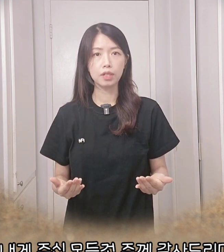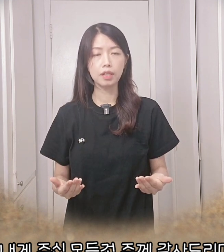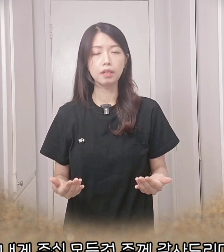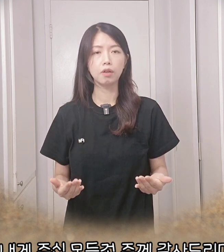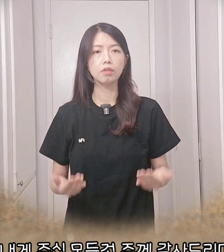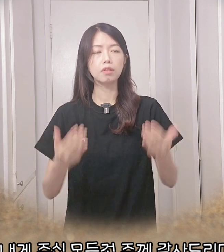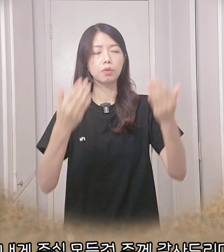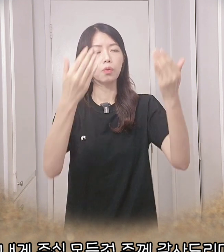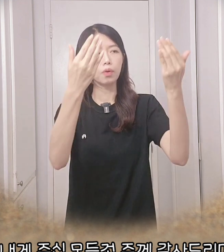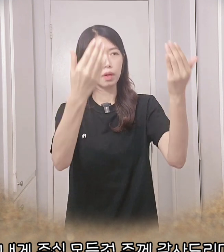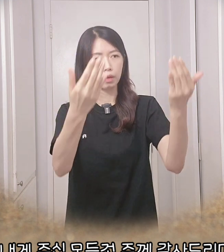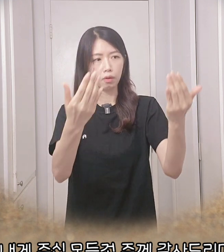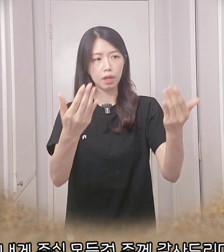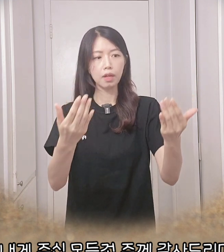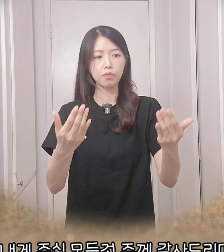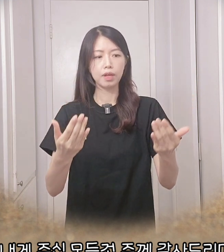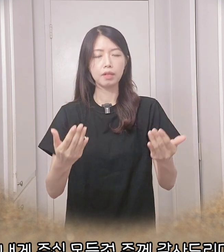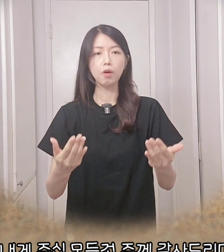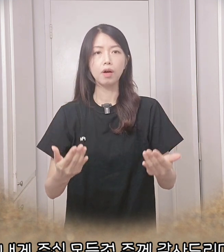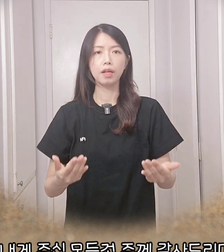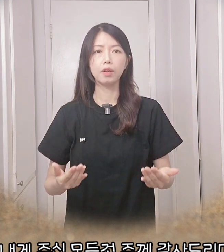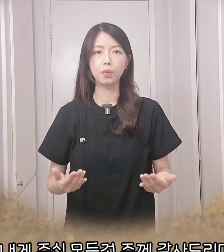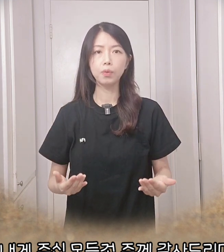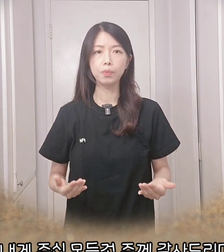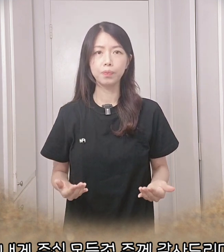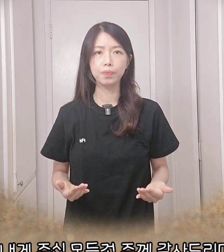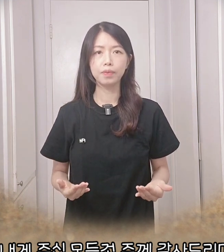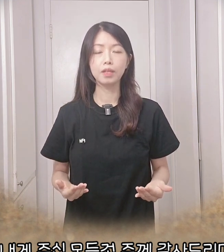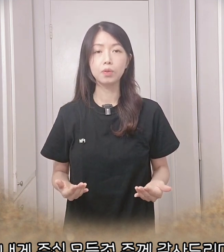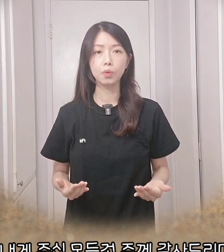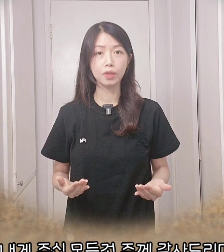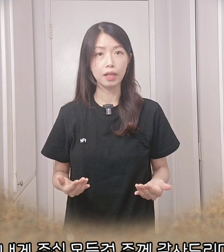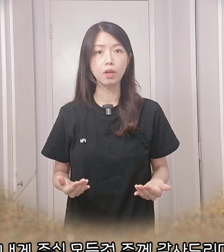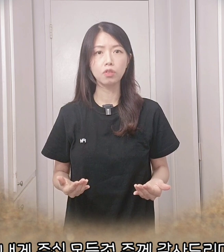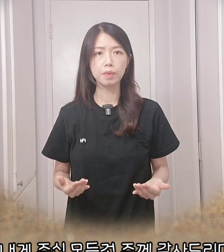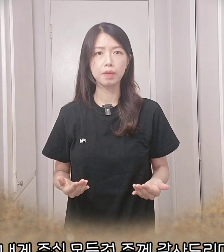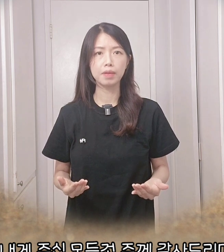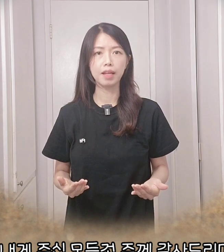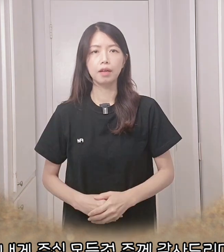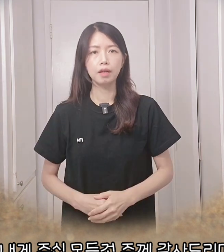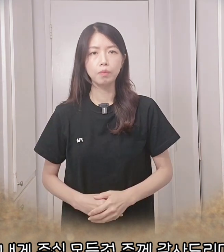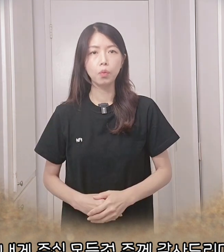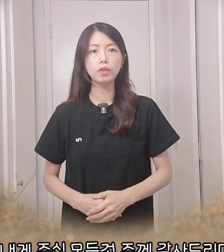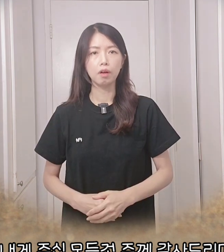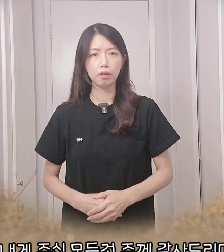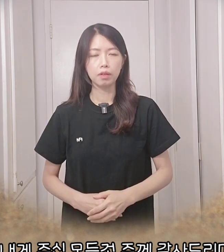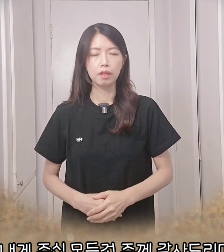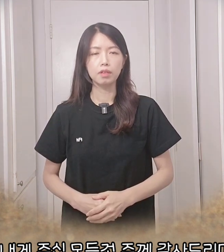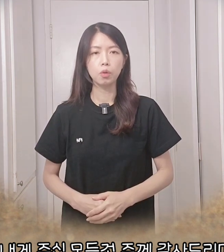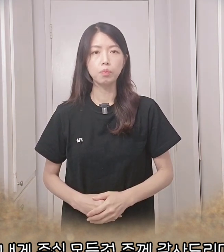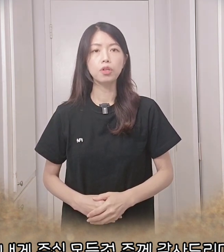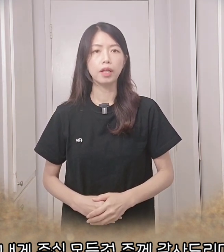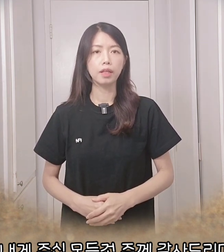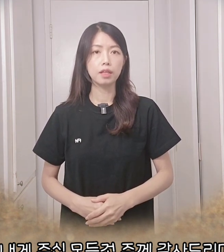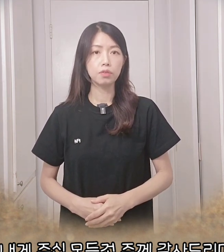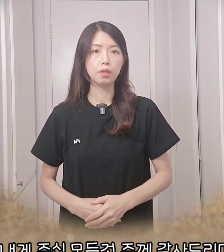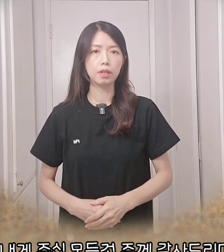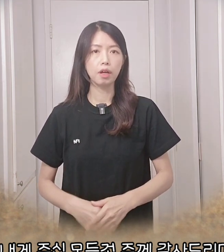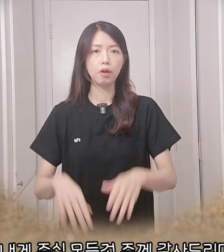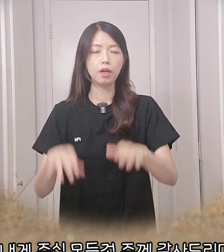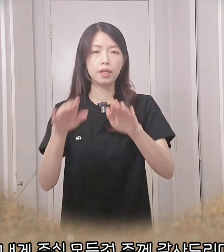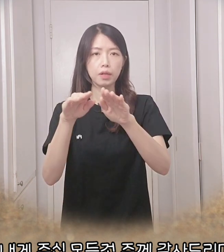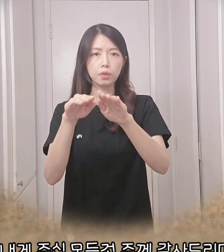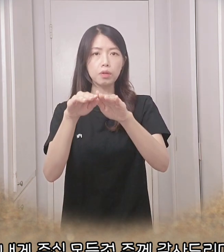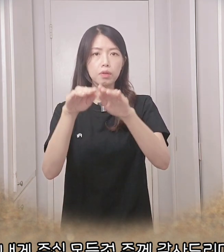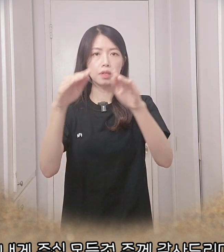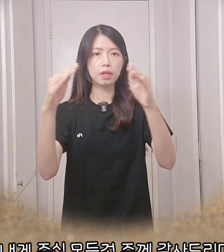내게 주신 그런 뜻으로 이렇게 위에서 아래로 내 쪽으로 당겨주시면 됩니다. 모든 것, 전부를 나타낸